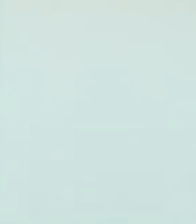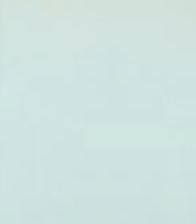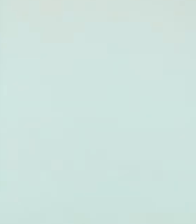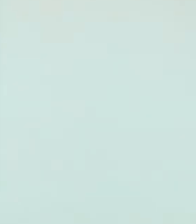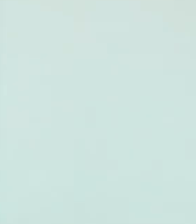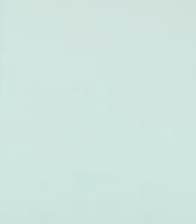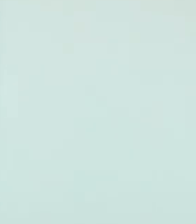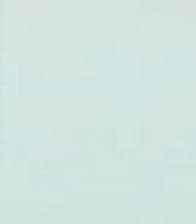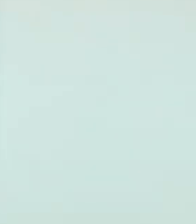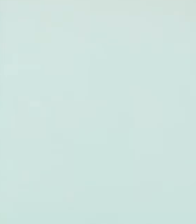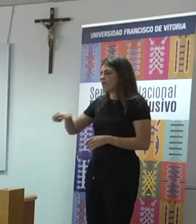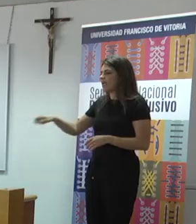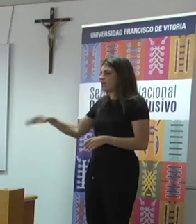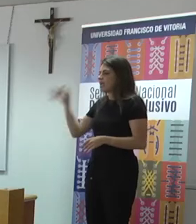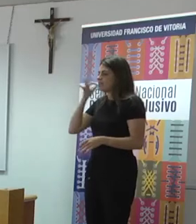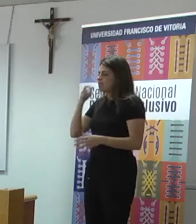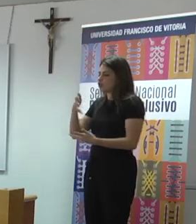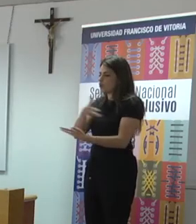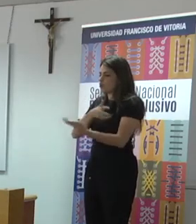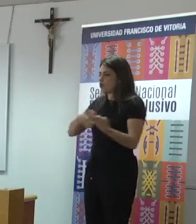demás y las típicas chicas que no interactúan.